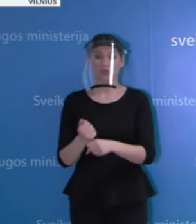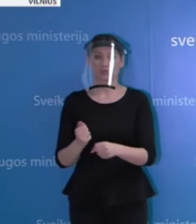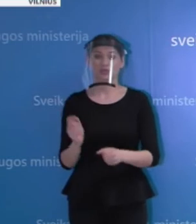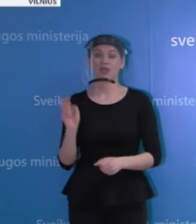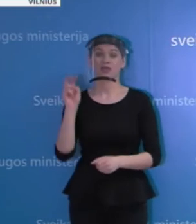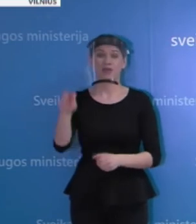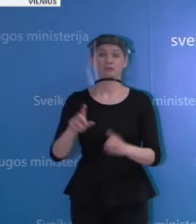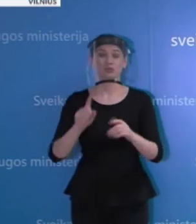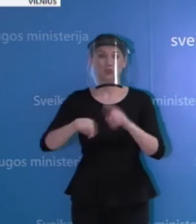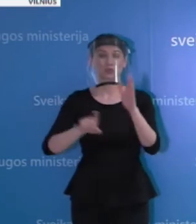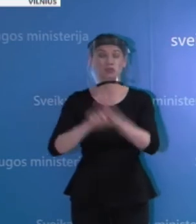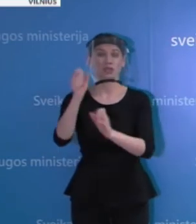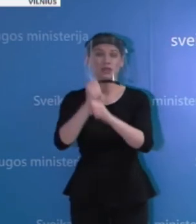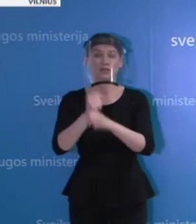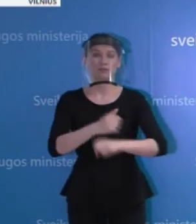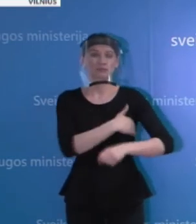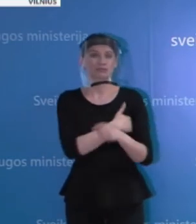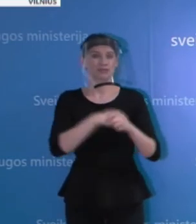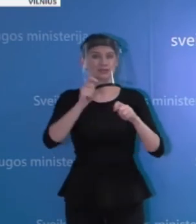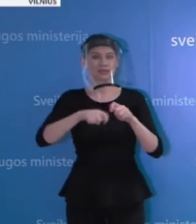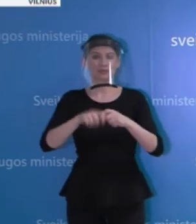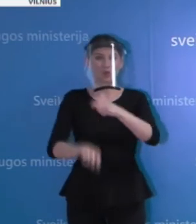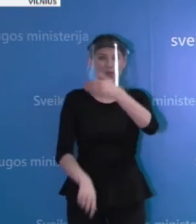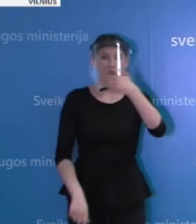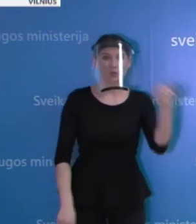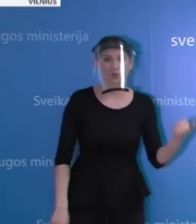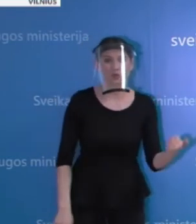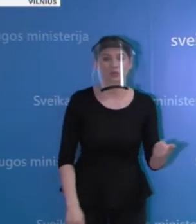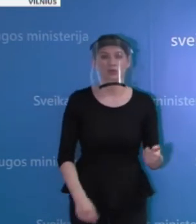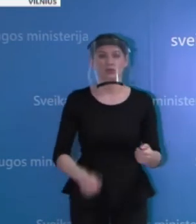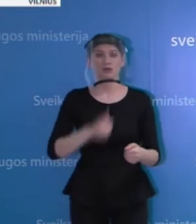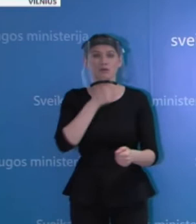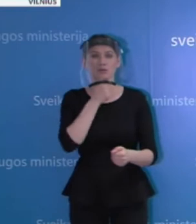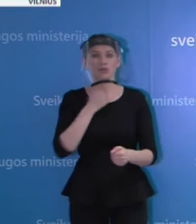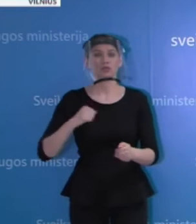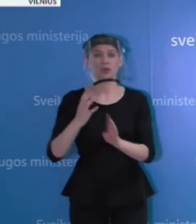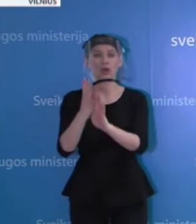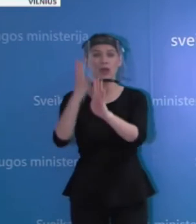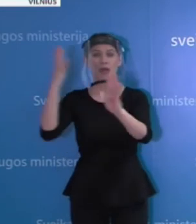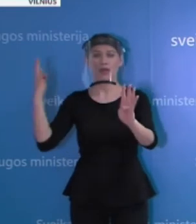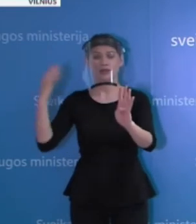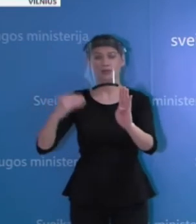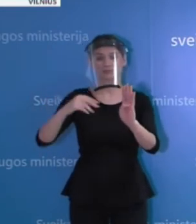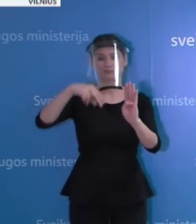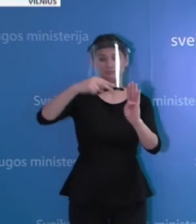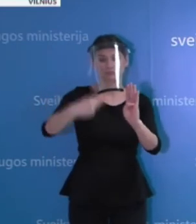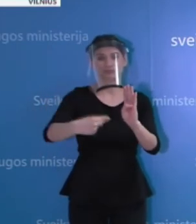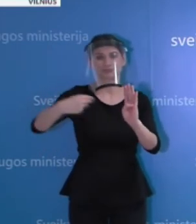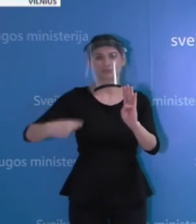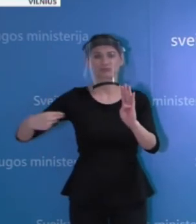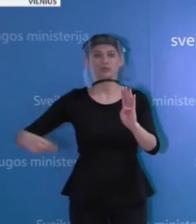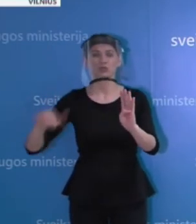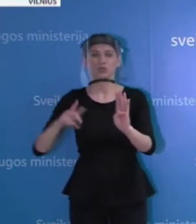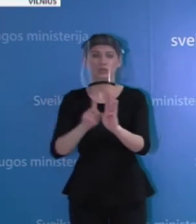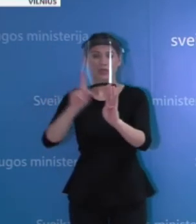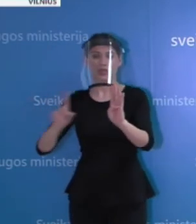matuojama kūno temperatūra, nebuvo sužymėtos laukimo vietos laukiantėme eilėje ir taip toliau.